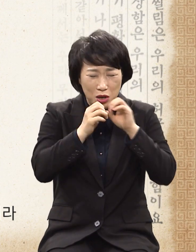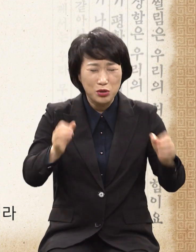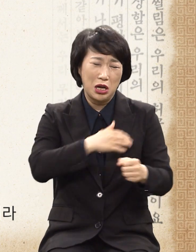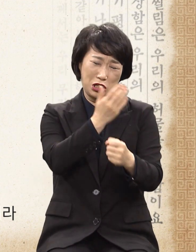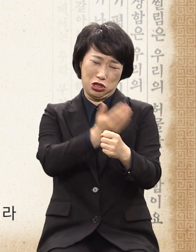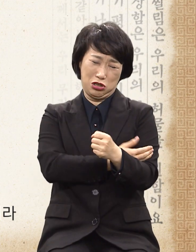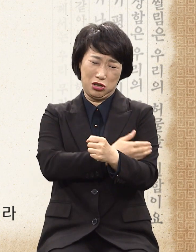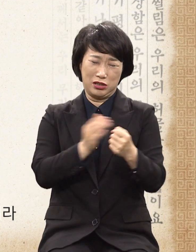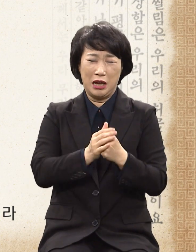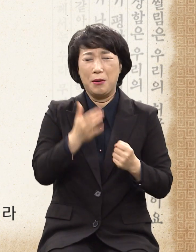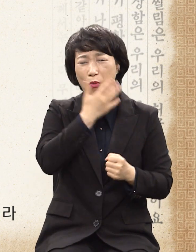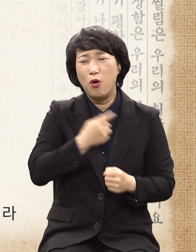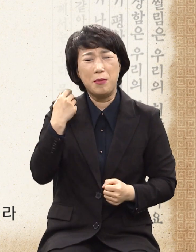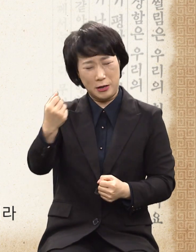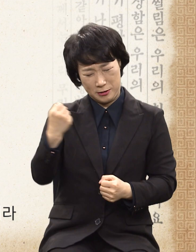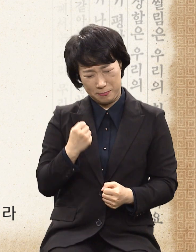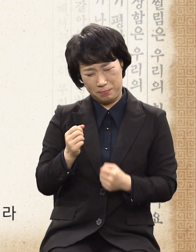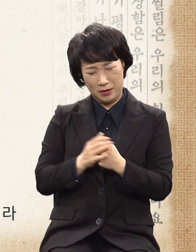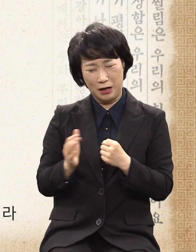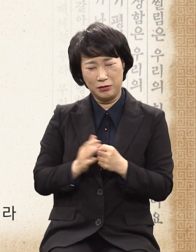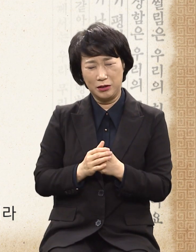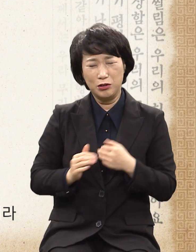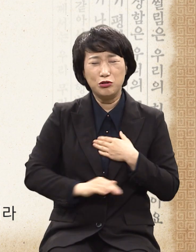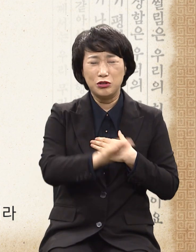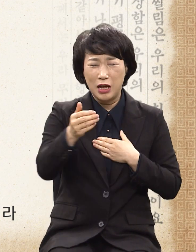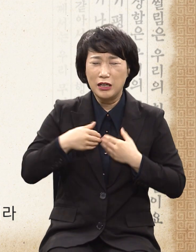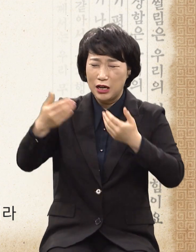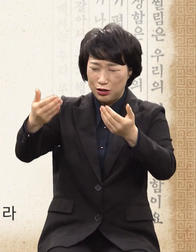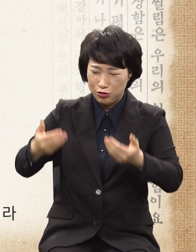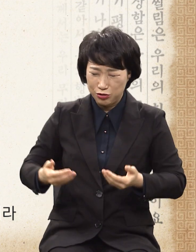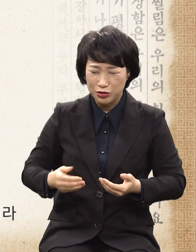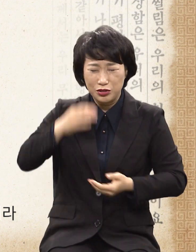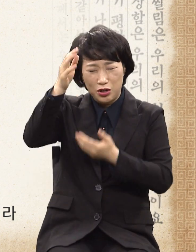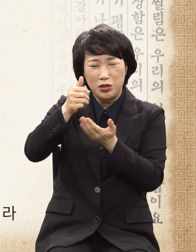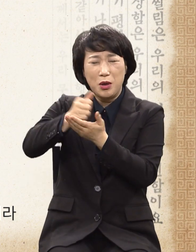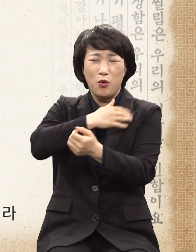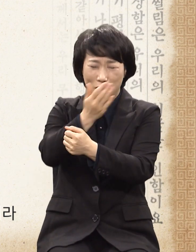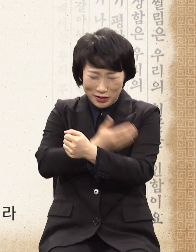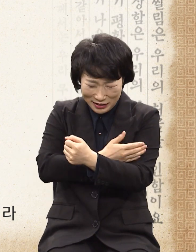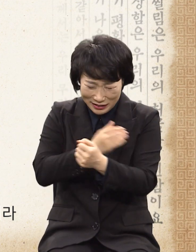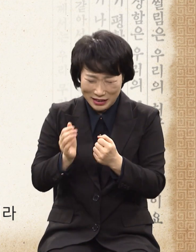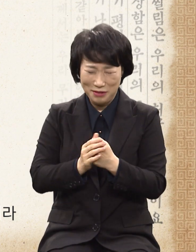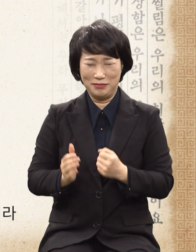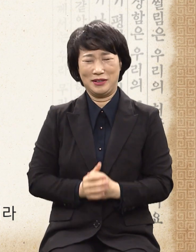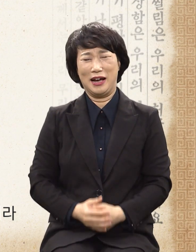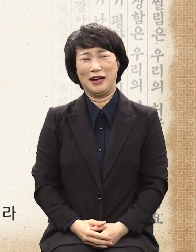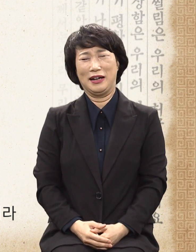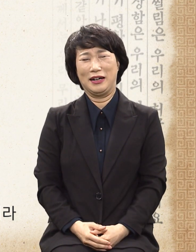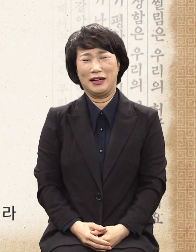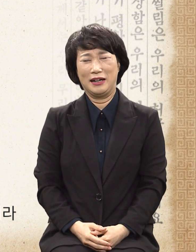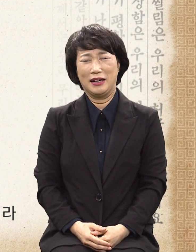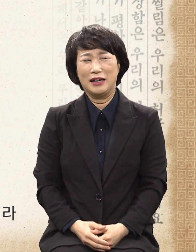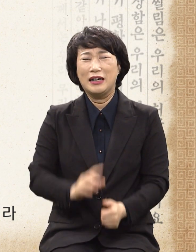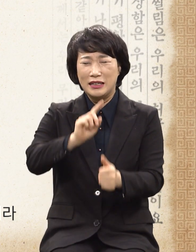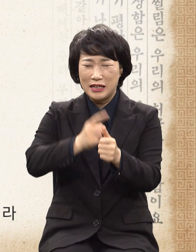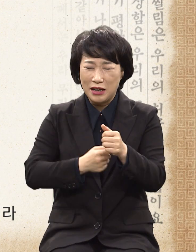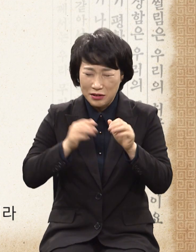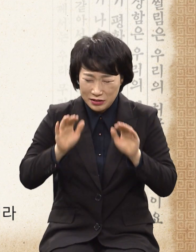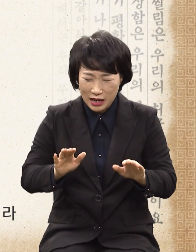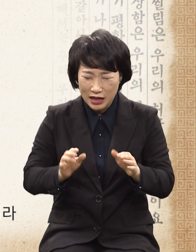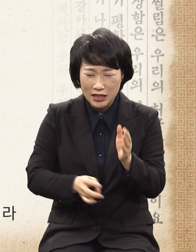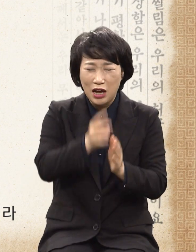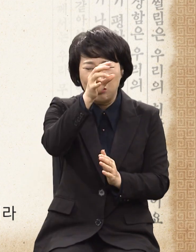전도의 능력이요 복음의 힘이요 우리에게 주어진 성령의 권능입니다. 그렇기